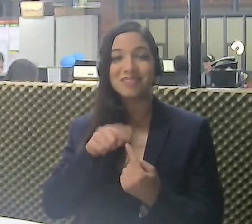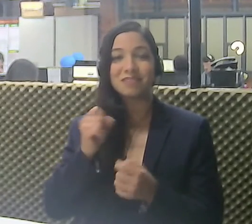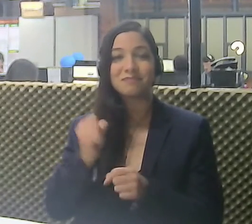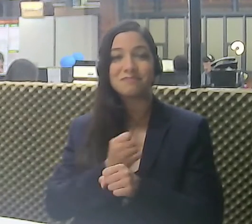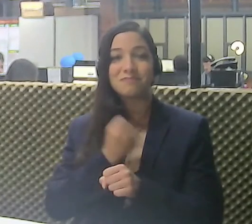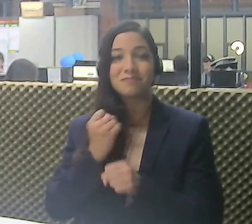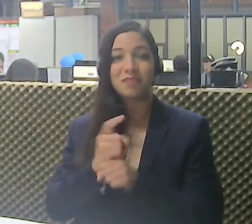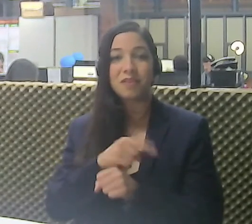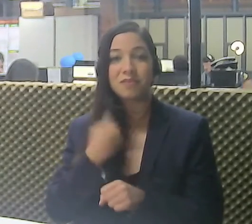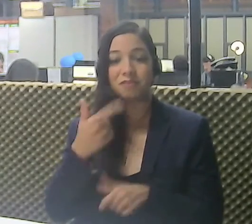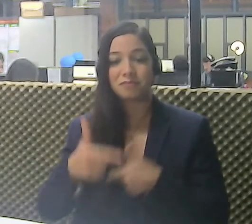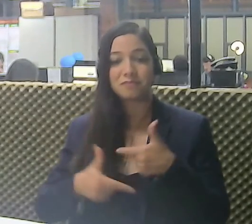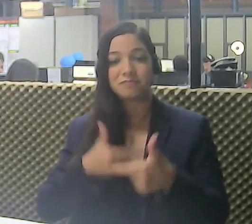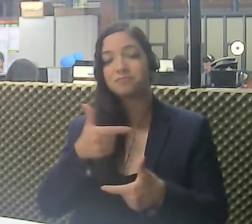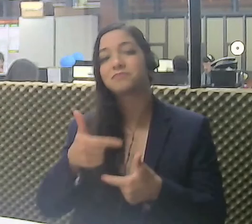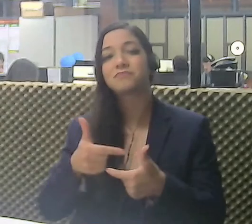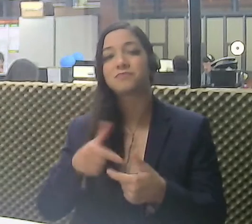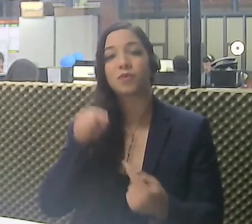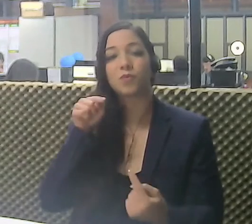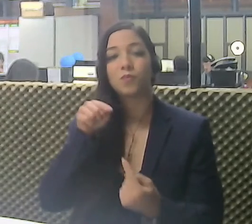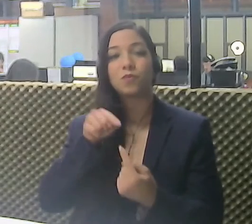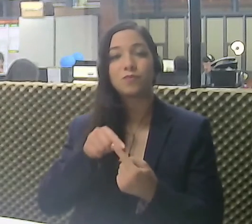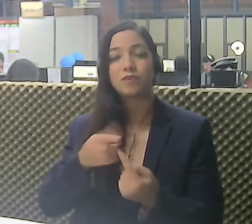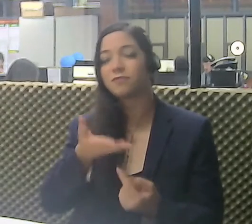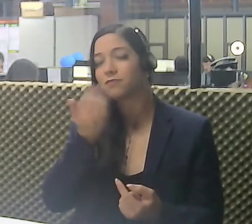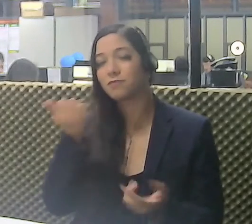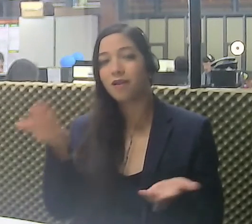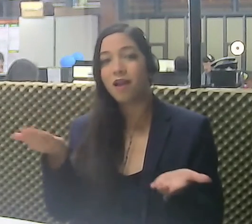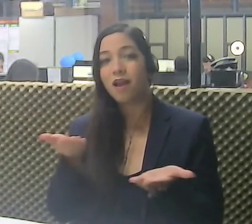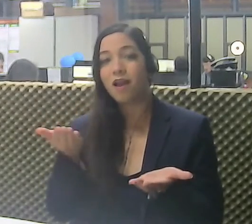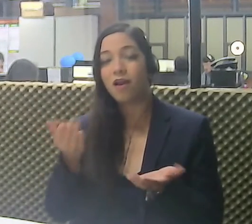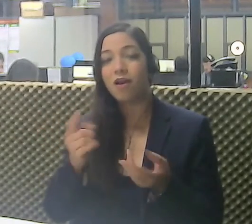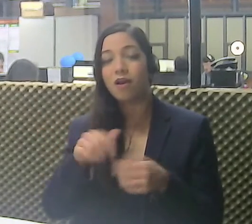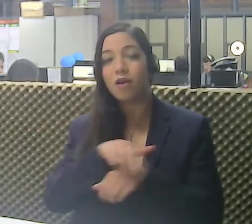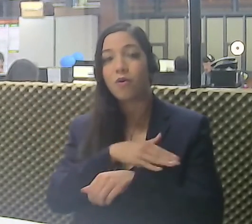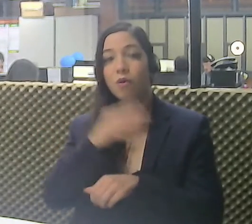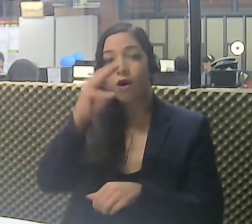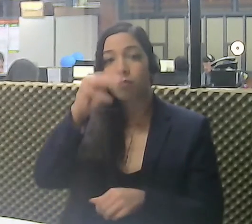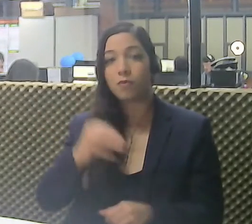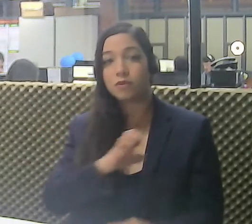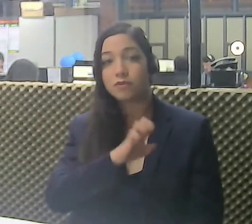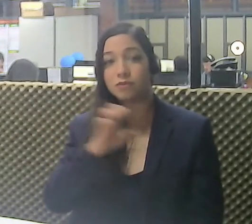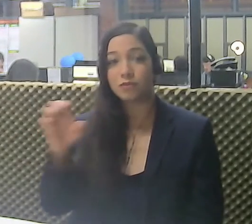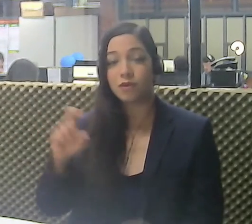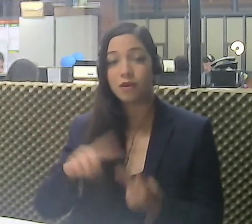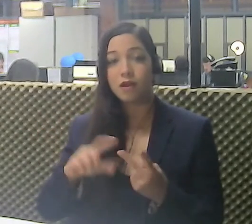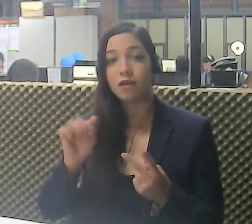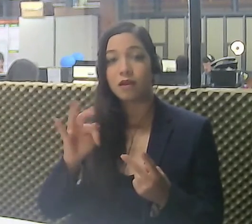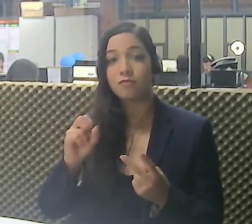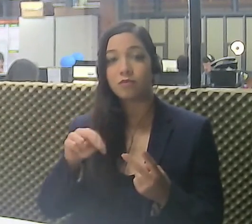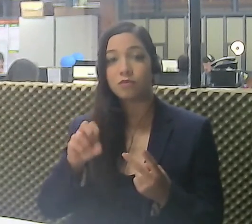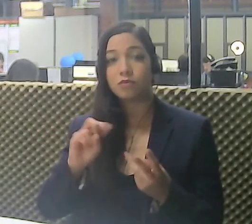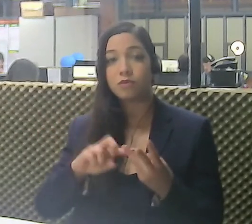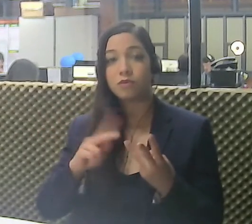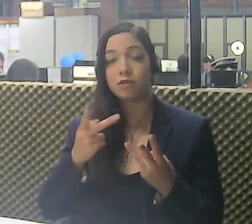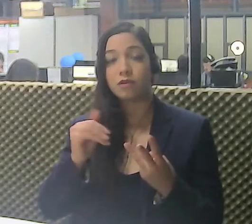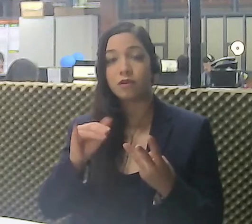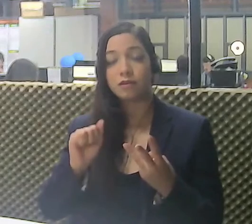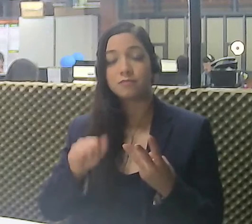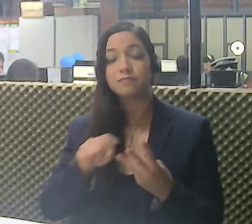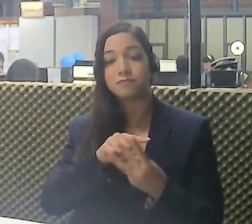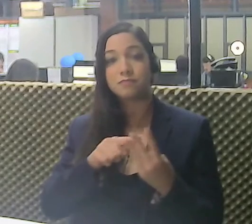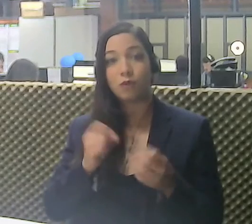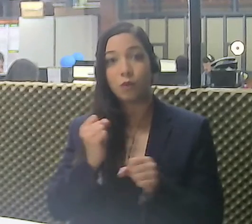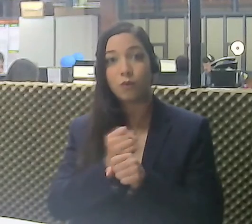que nós fazemos tem essa finalidade. Vamos fazer agora. A mão Senhor Eduardo, Afonso Pena e a Aia. São obras que